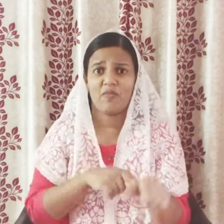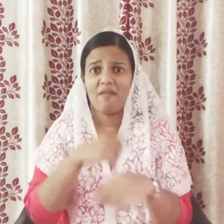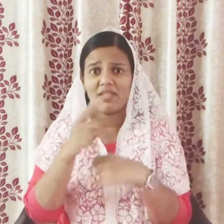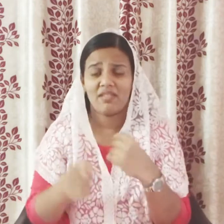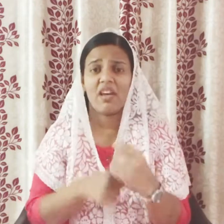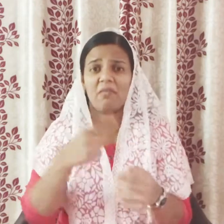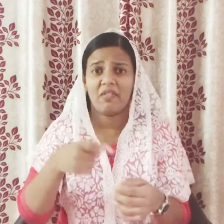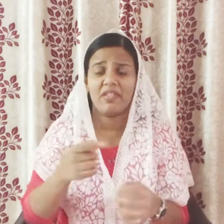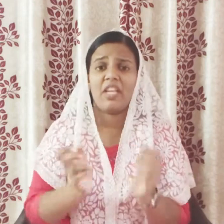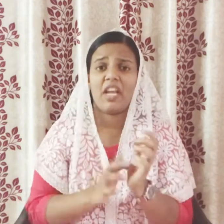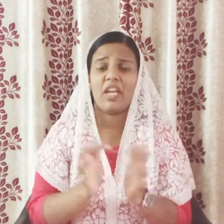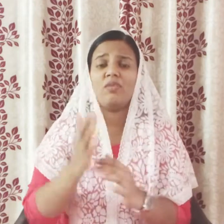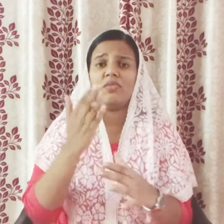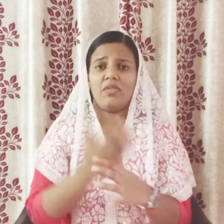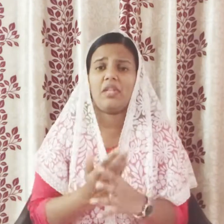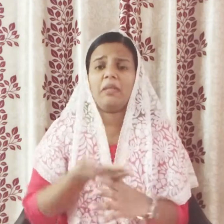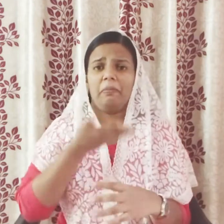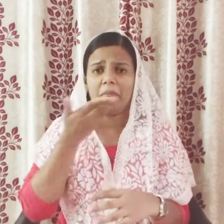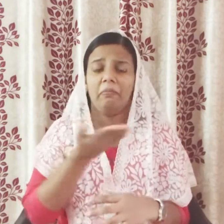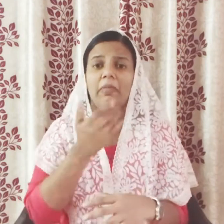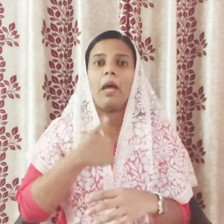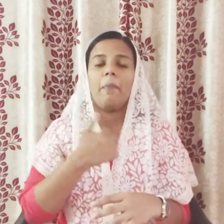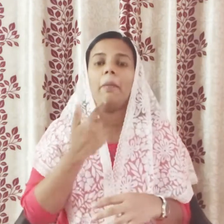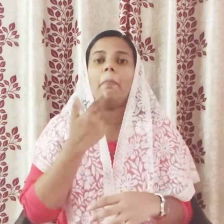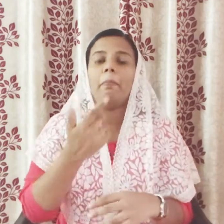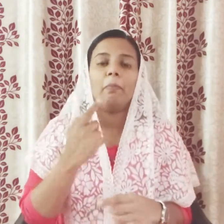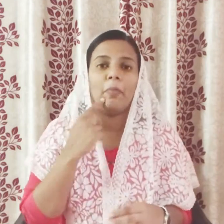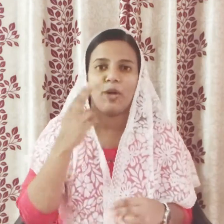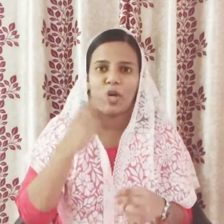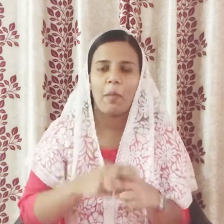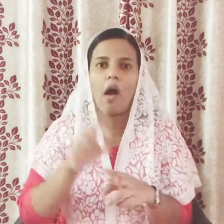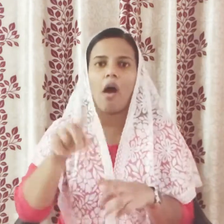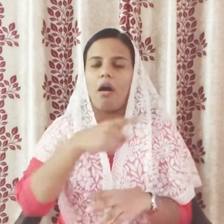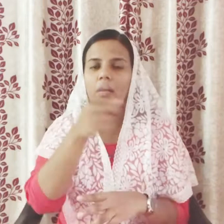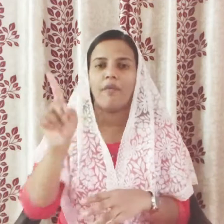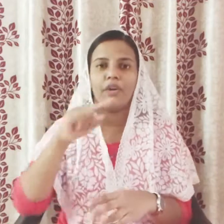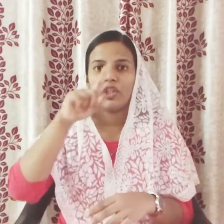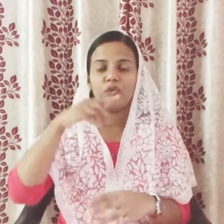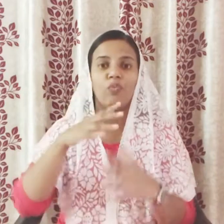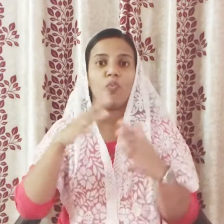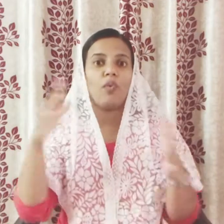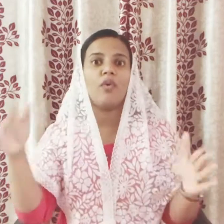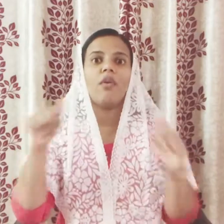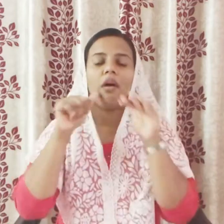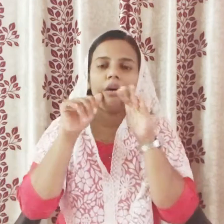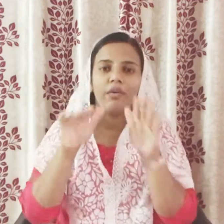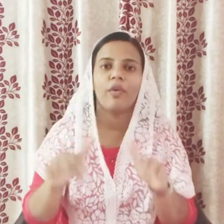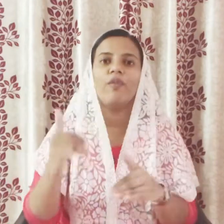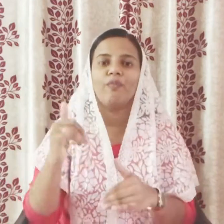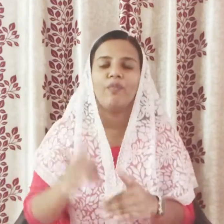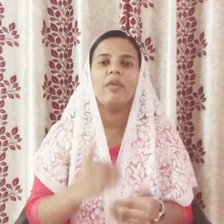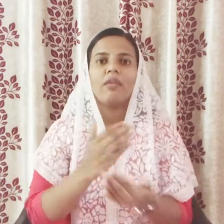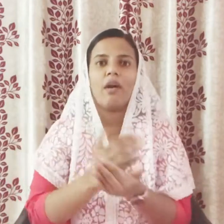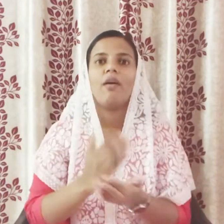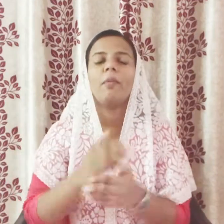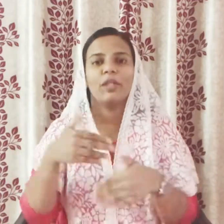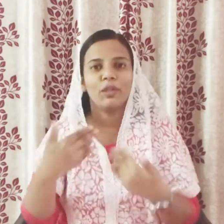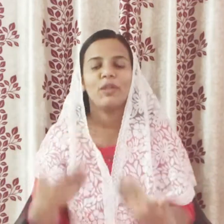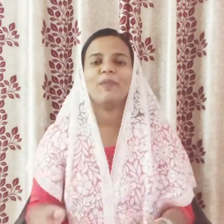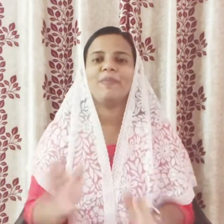അവസാന ദിവസങ്ങളിൽ കർത്താവ് നിങ്ങൾക്ക് വേണ്ടി ചെയ്തതിനെ നിങ്ങൾ പറയുമ്പോൾ അത് അവരുടെ ജീവിതത്തിൽ അനുഗ്രഹമായി തീരുവാൻ കർത്താവിടെ വരുത്തും.